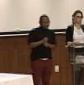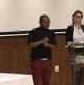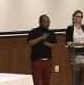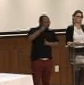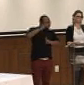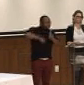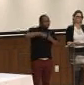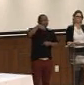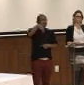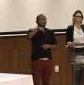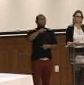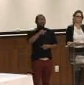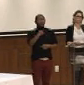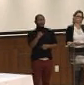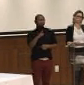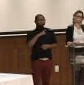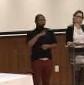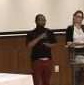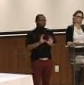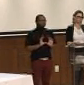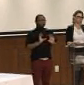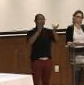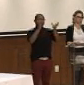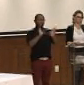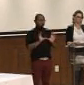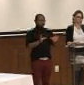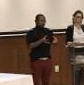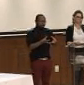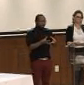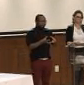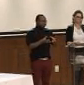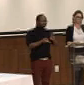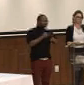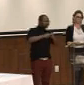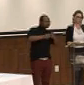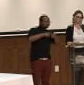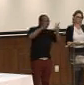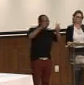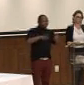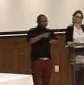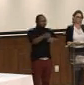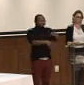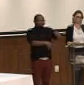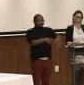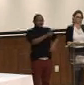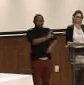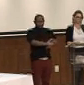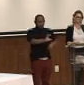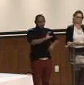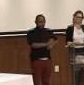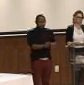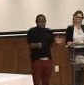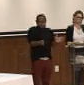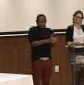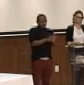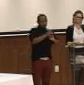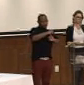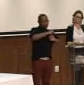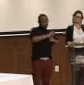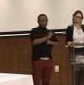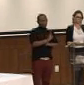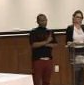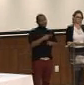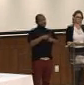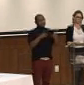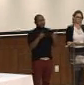um evento para discutir a evasão, que não foi o evento do IFB, mas foi de toda a rede e de algumas universidades do Brasil e do exterior que